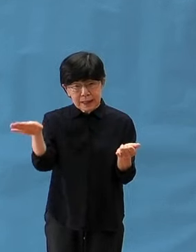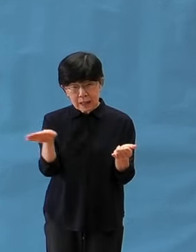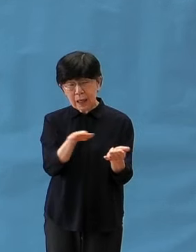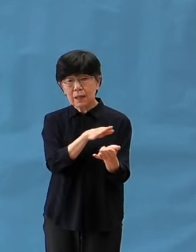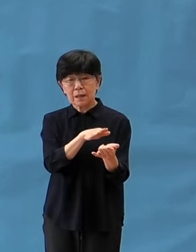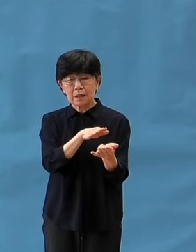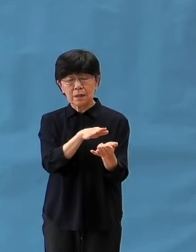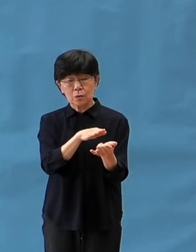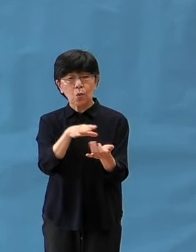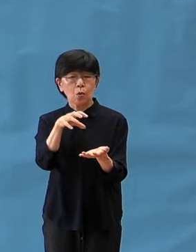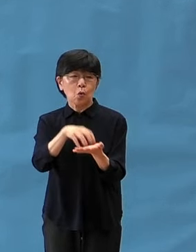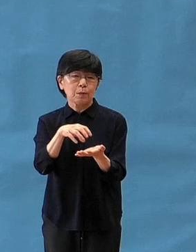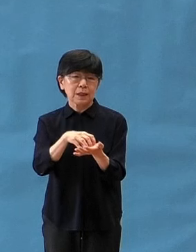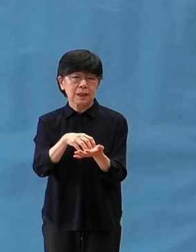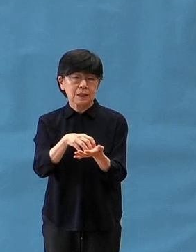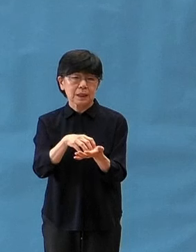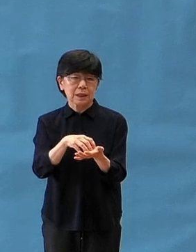ふうに